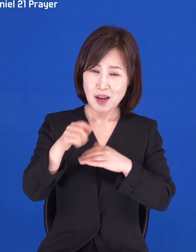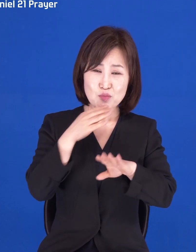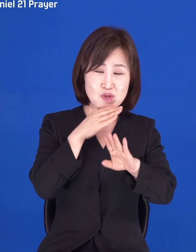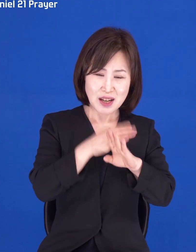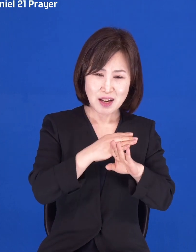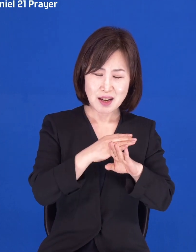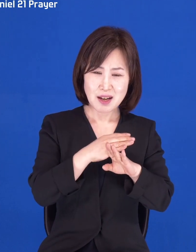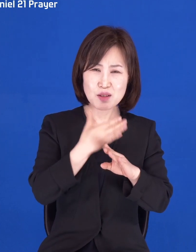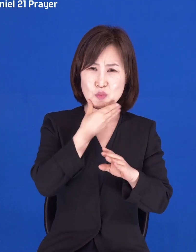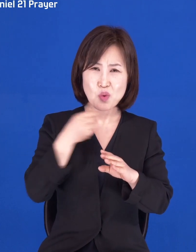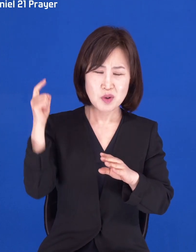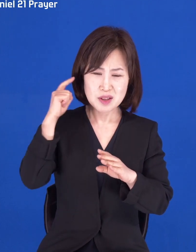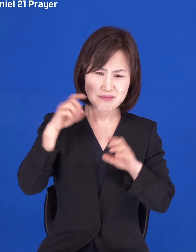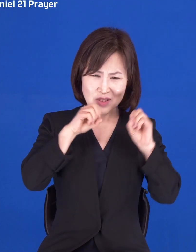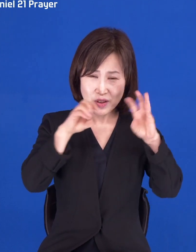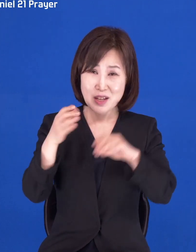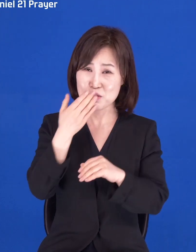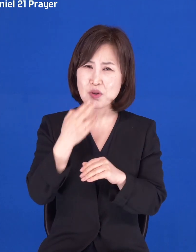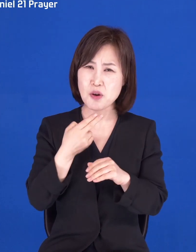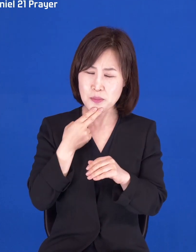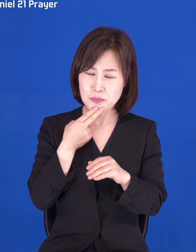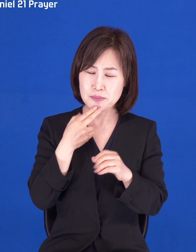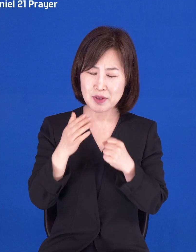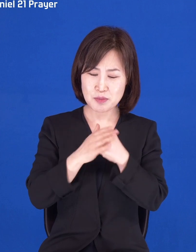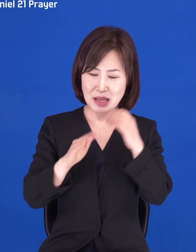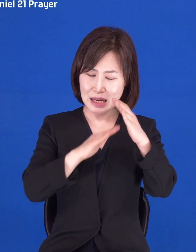자녀들에게 신앙교육을 시키고